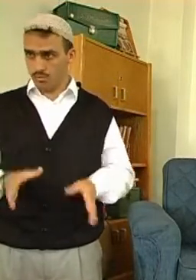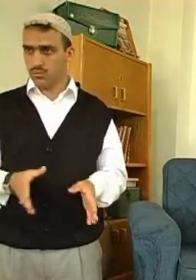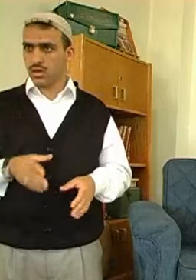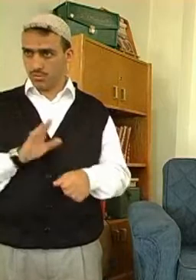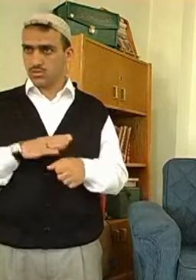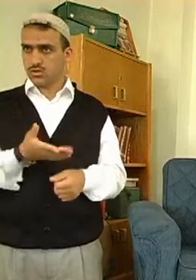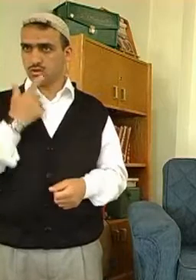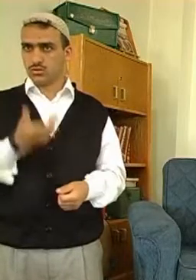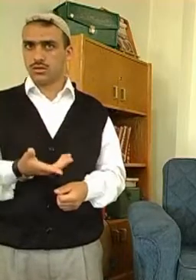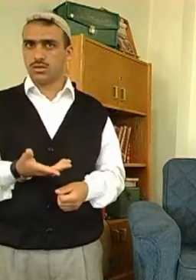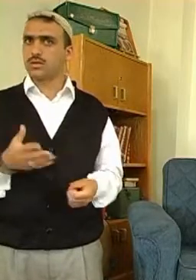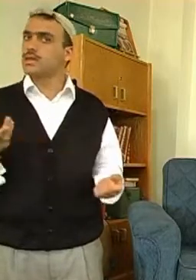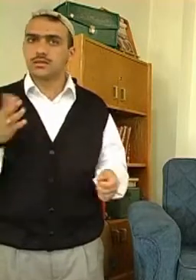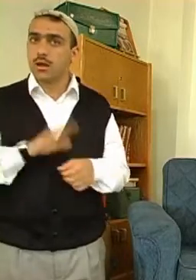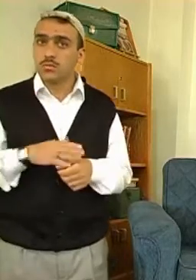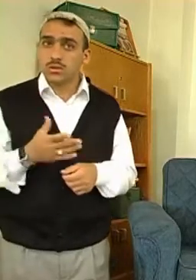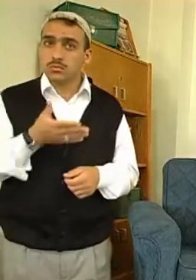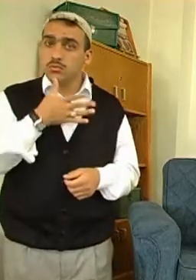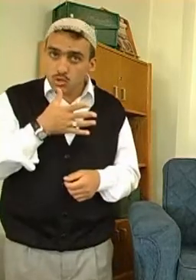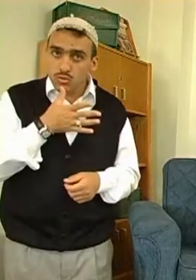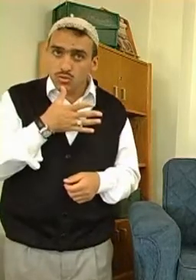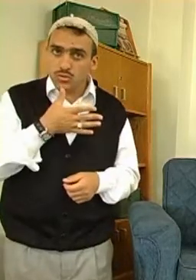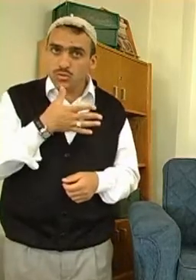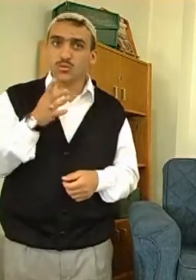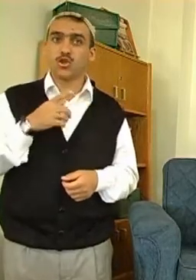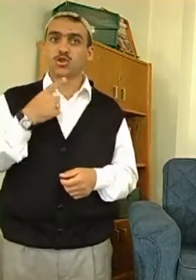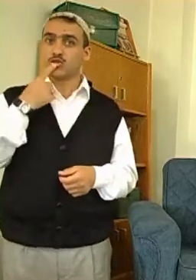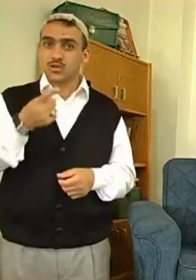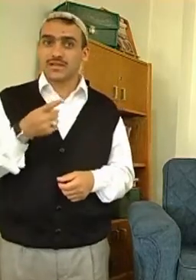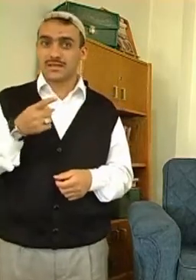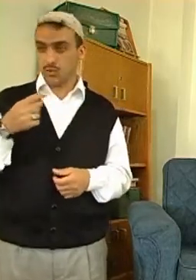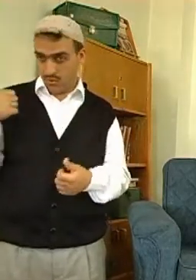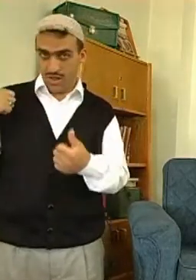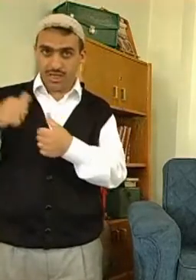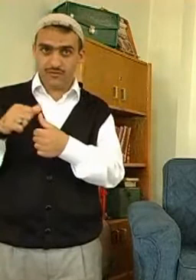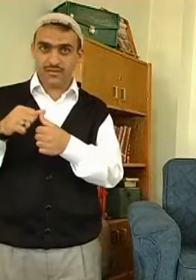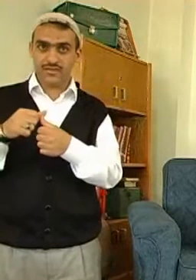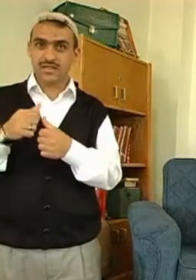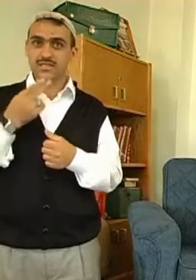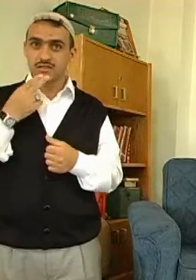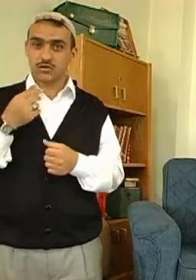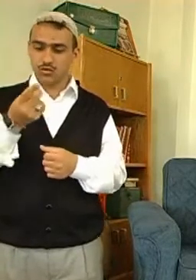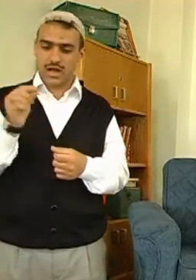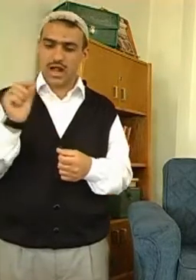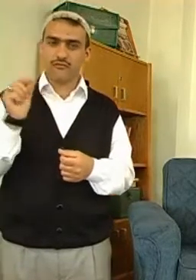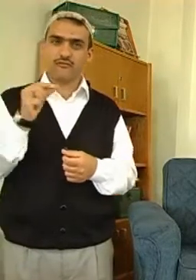Hani bana söylüyoruz, insan bir şey yapması için bir şey yapmanın sırası vardır. Önce